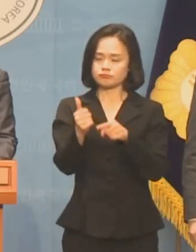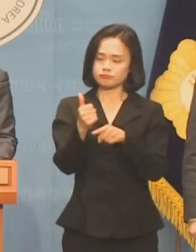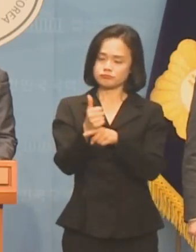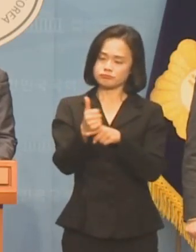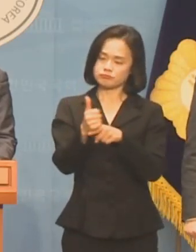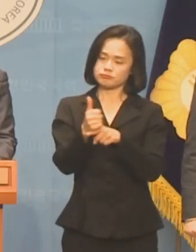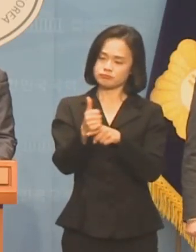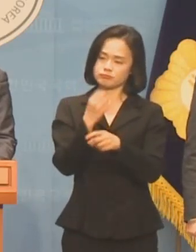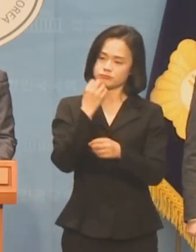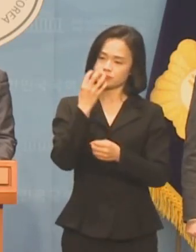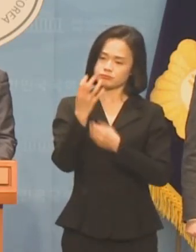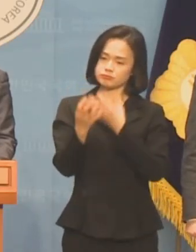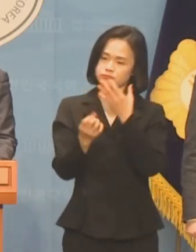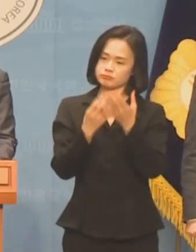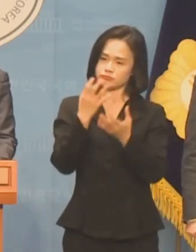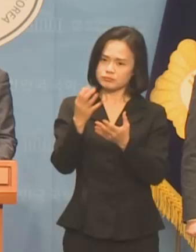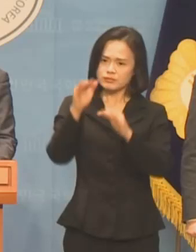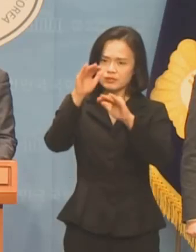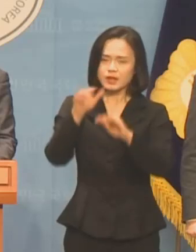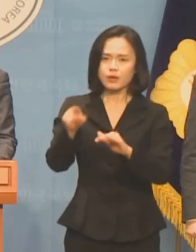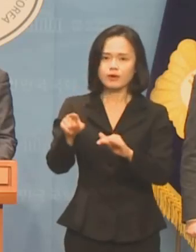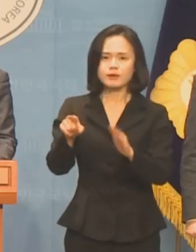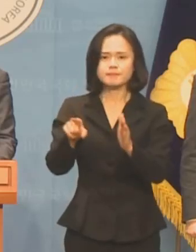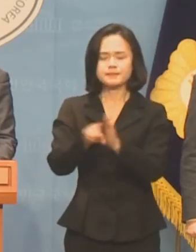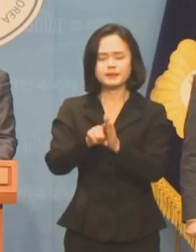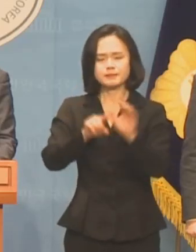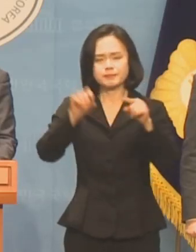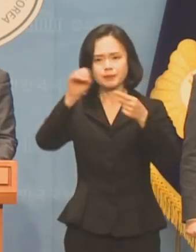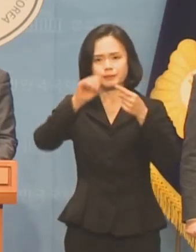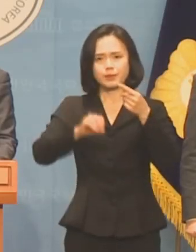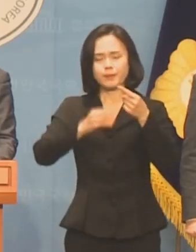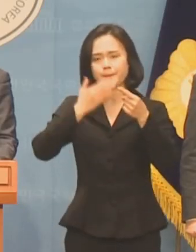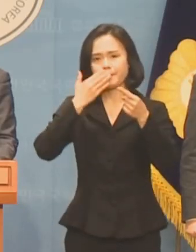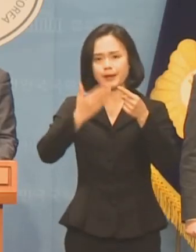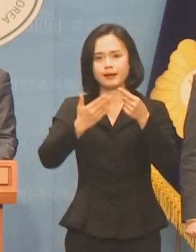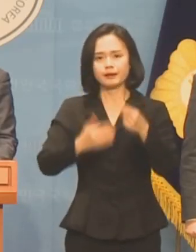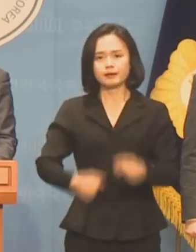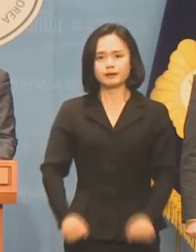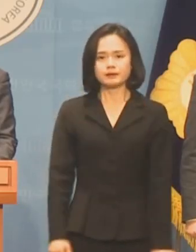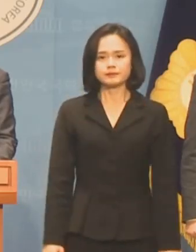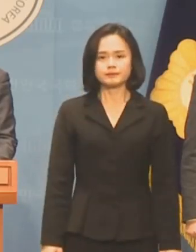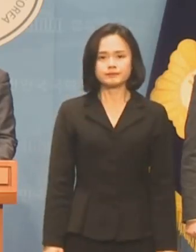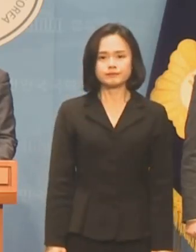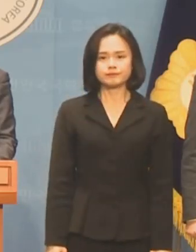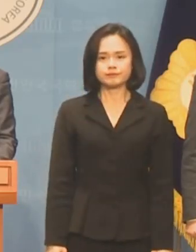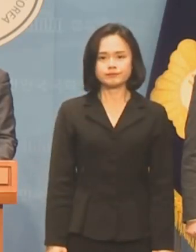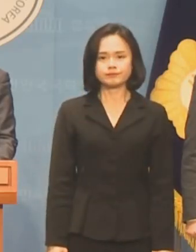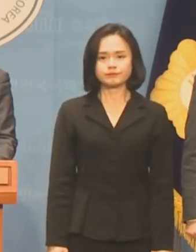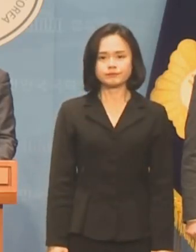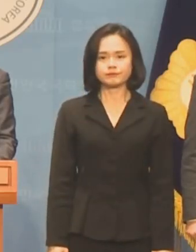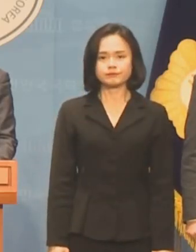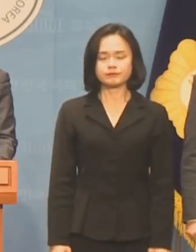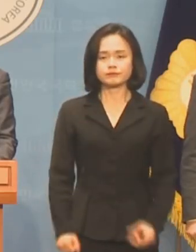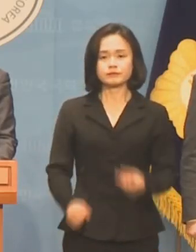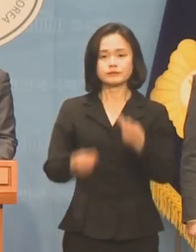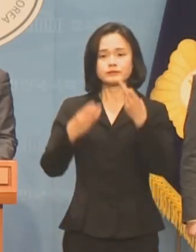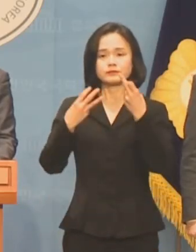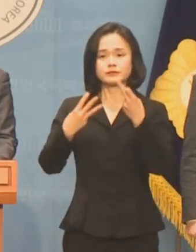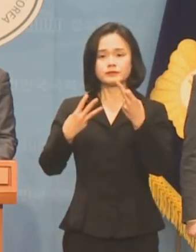그 신빙성은 저는 거의 99%, 100%라고 보여집니다. 도대체 12.3 윤석열